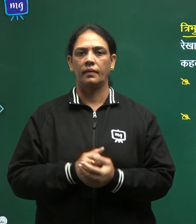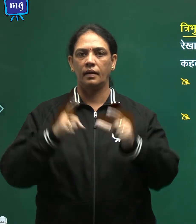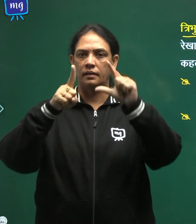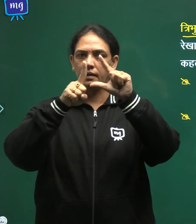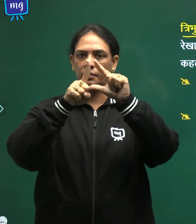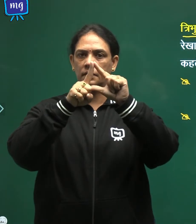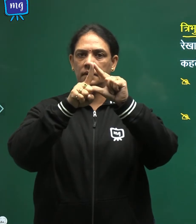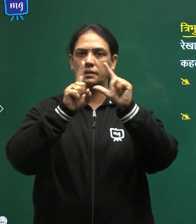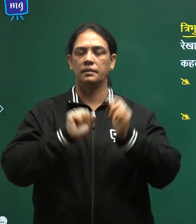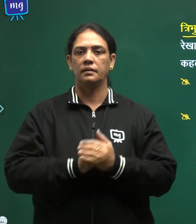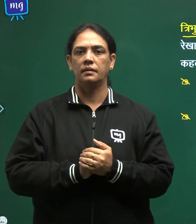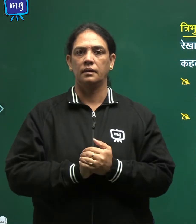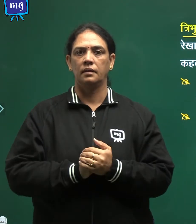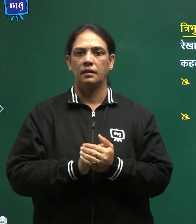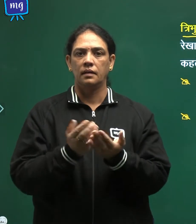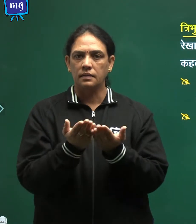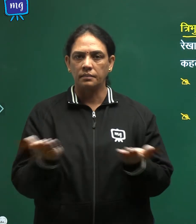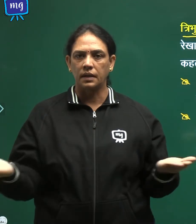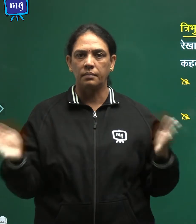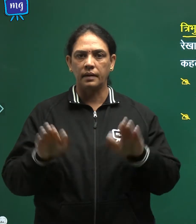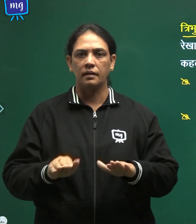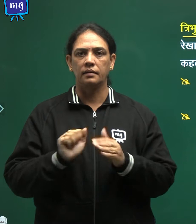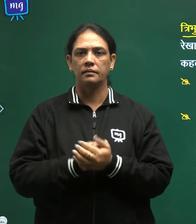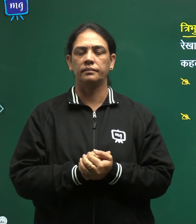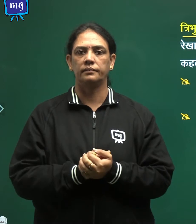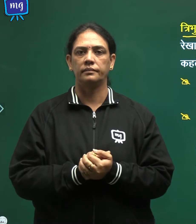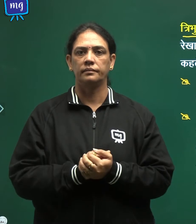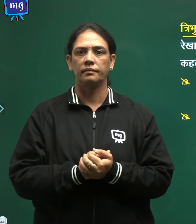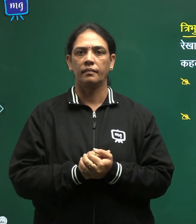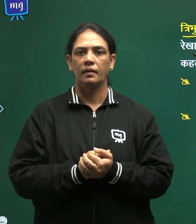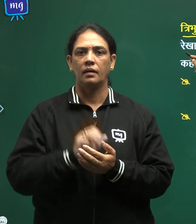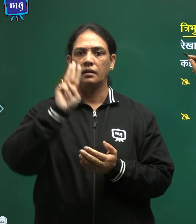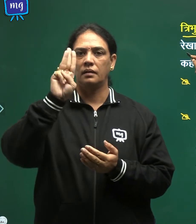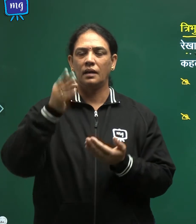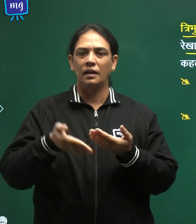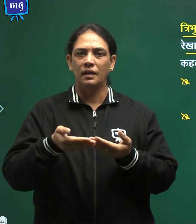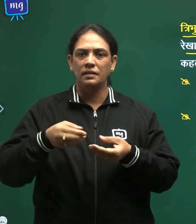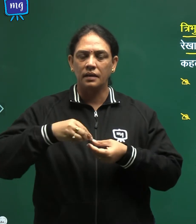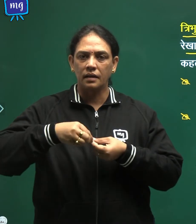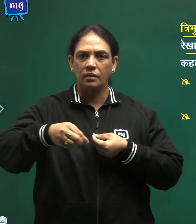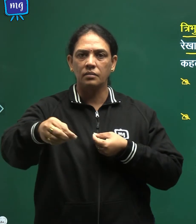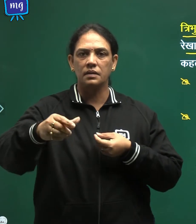त्रिभुज समतल पर 3 सरल रेखाओं से